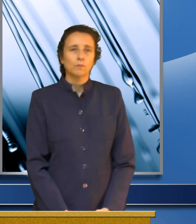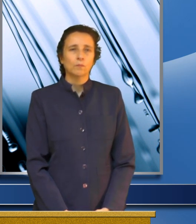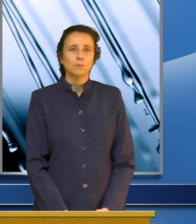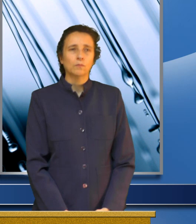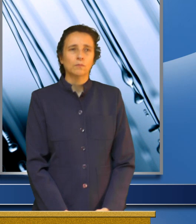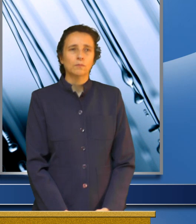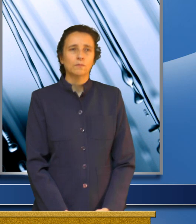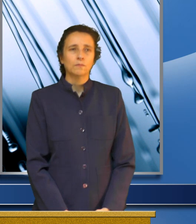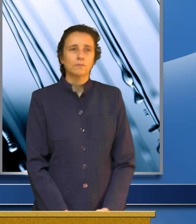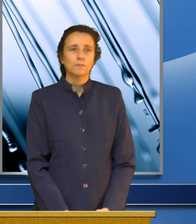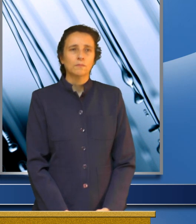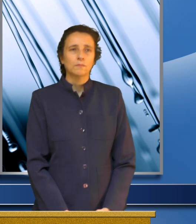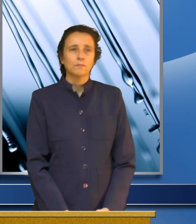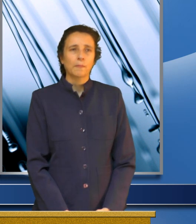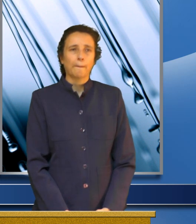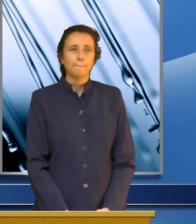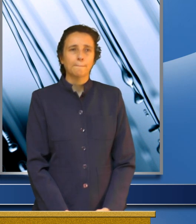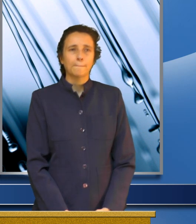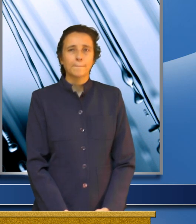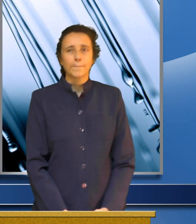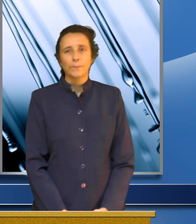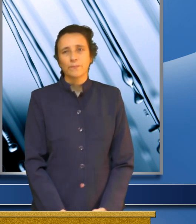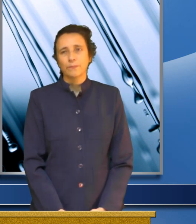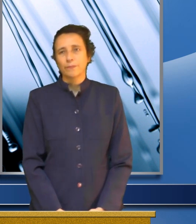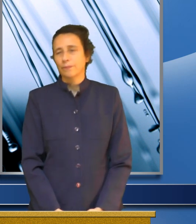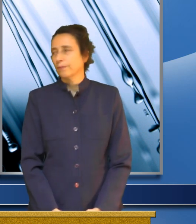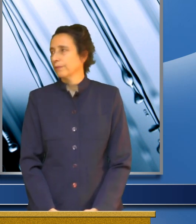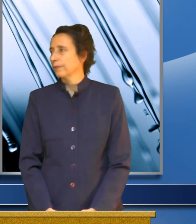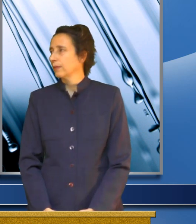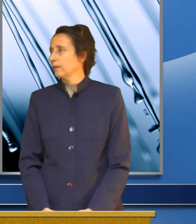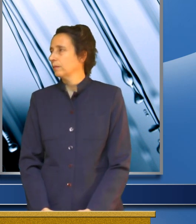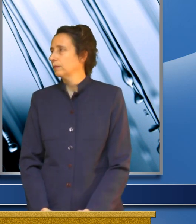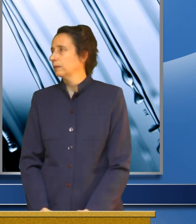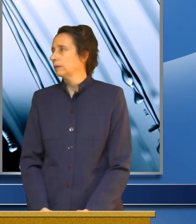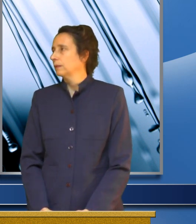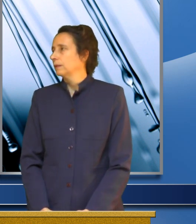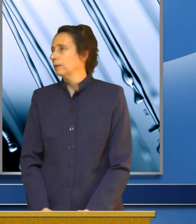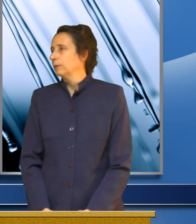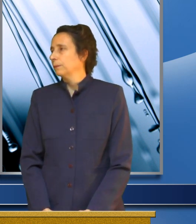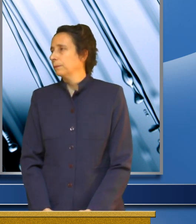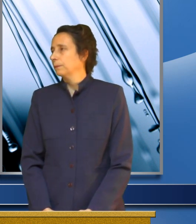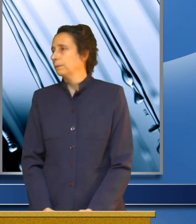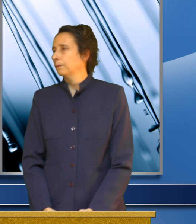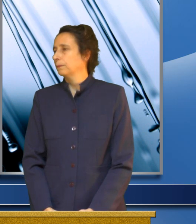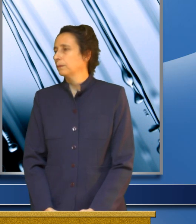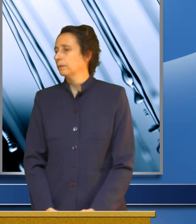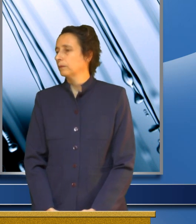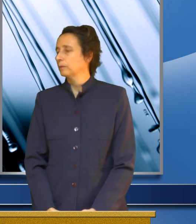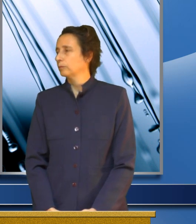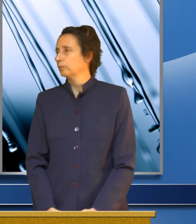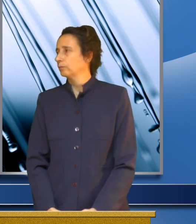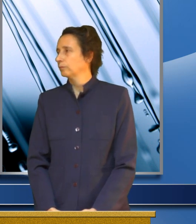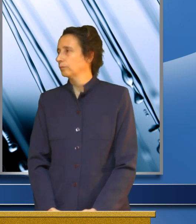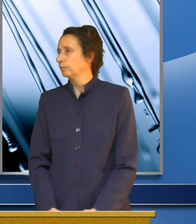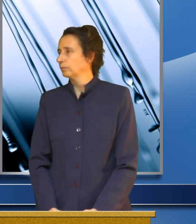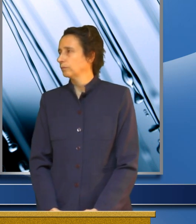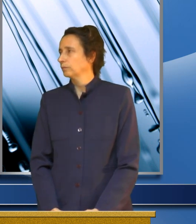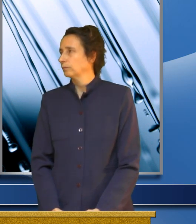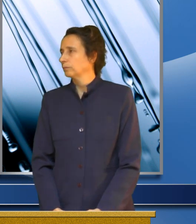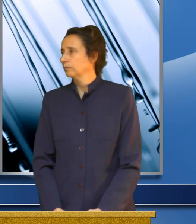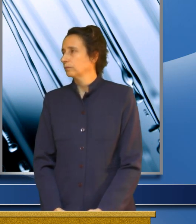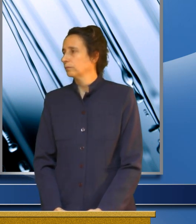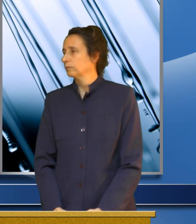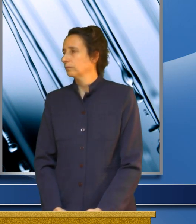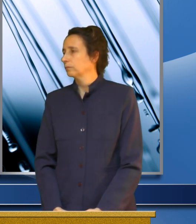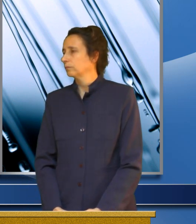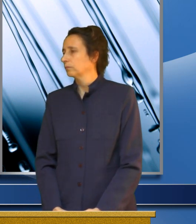que hoy para prepararnos para la lluvia tardía. Hay gente que siempre espera que eso suceda en el futuro